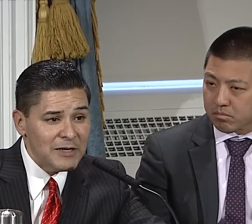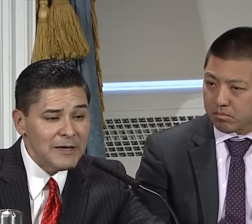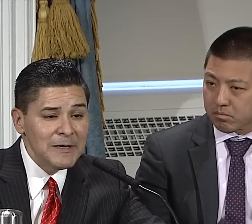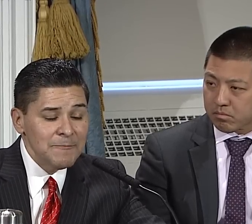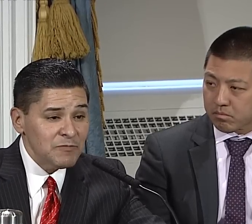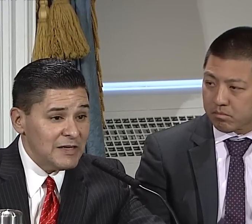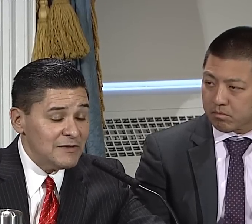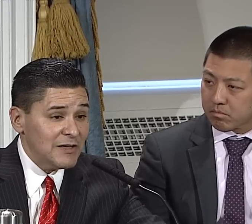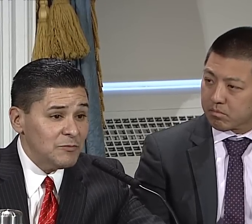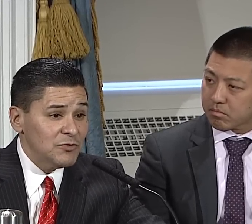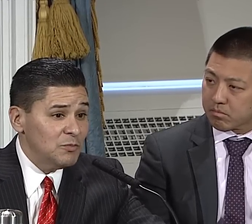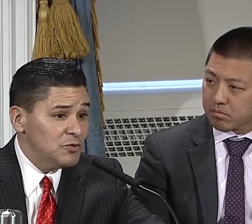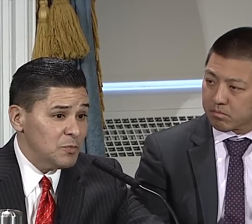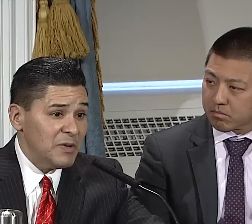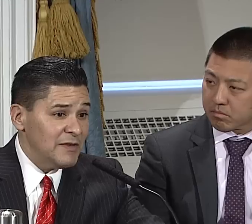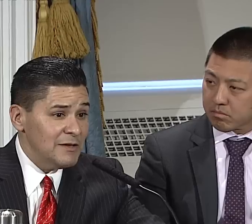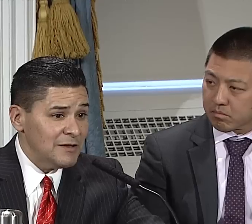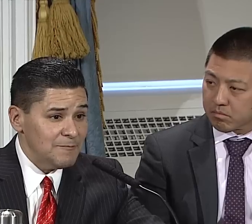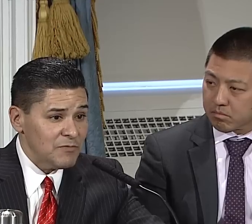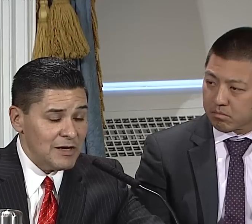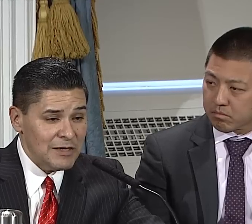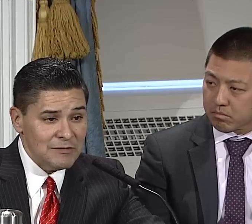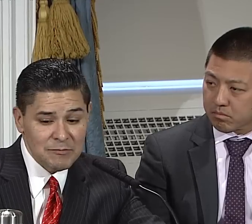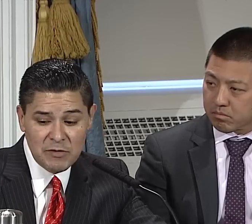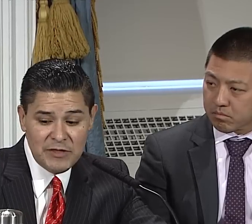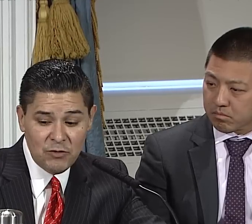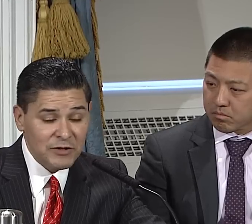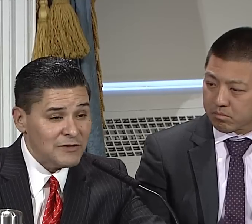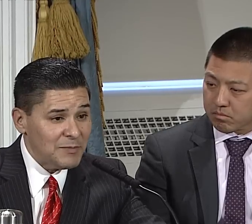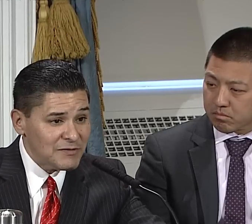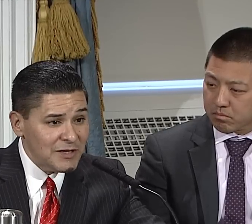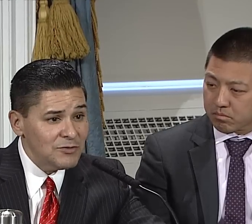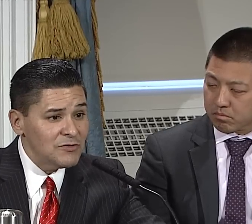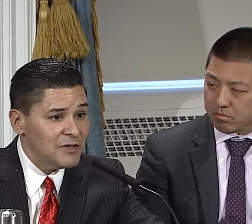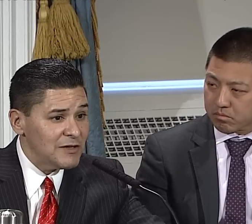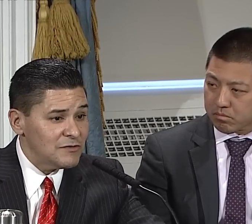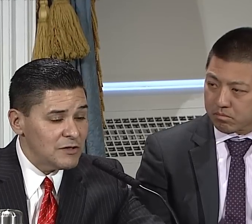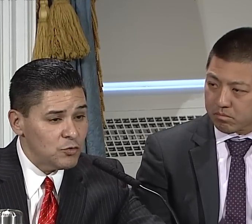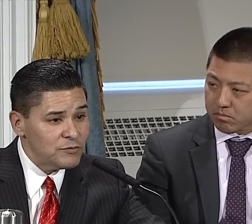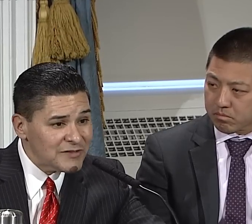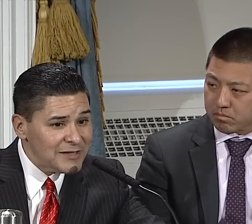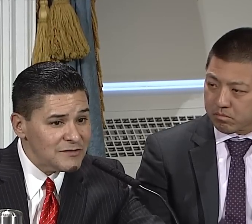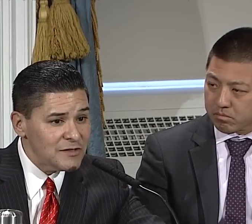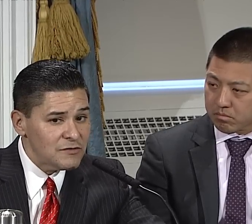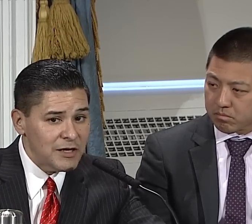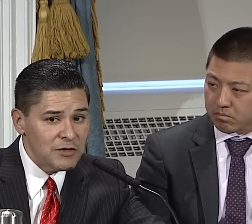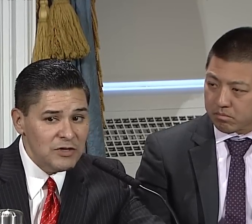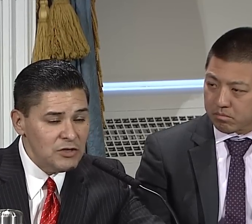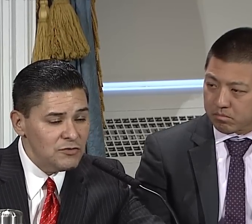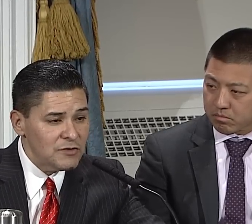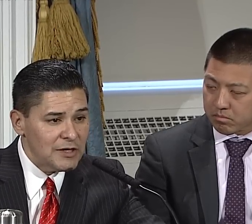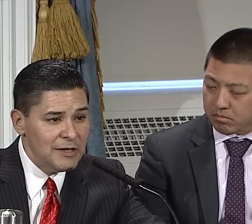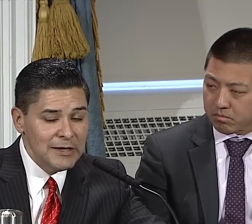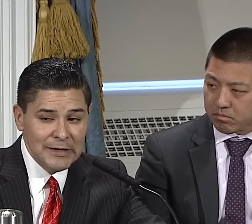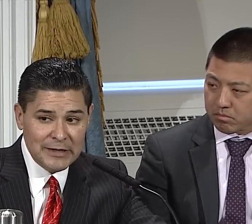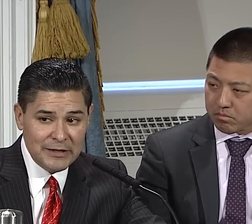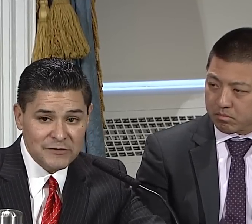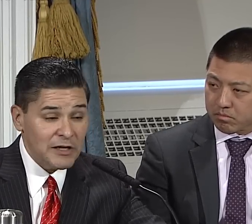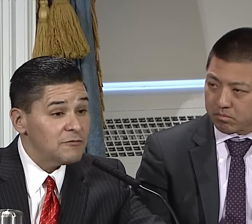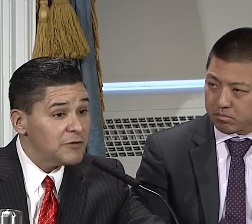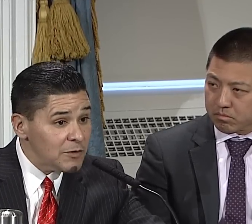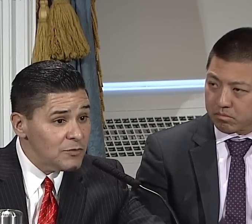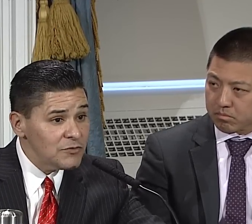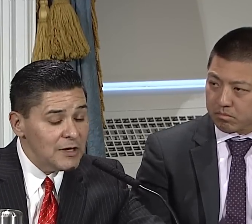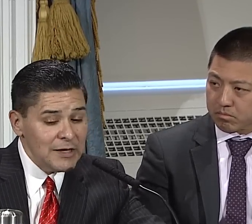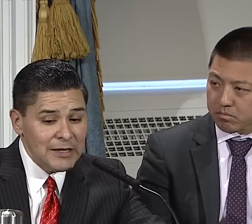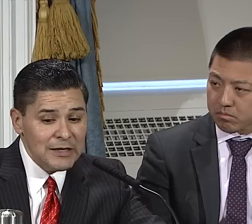la semana, y estamos con mucho pendiente de lo que está pasando, si hay circunstancias, si hay niños que